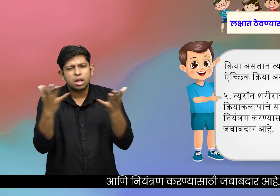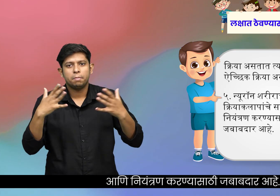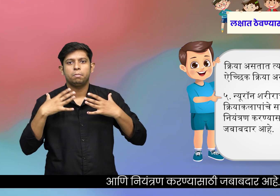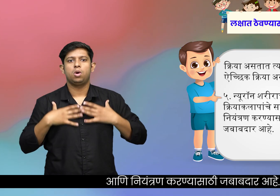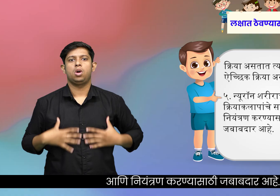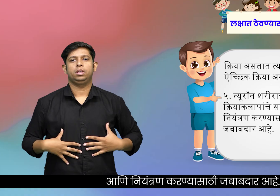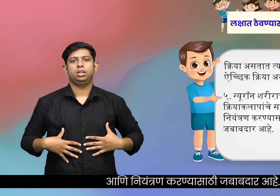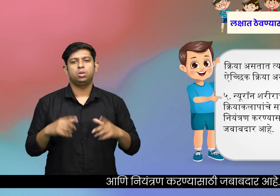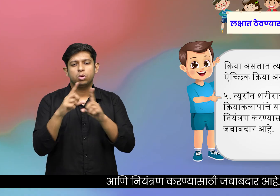आहे.